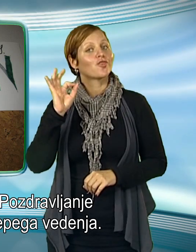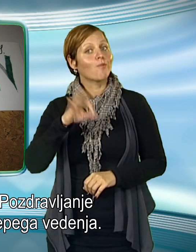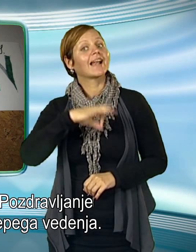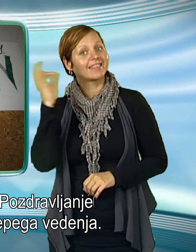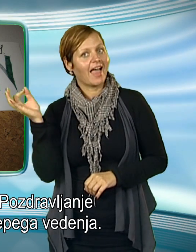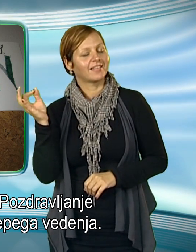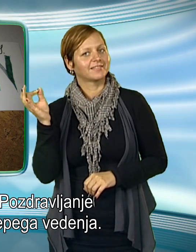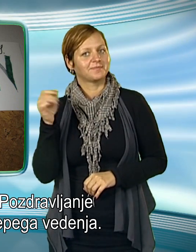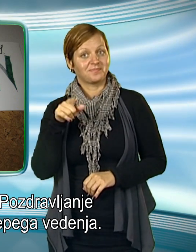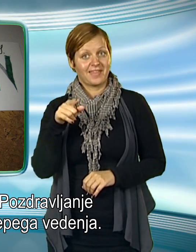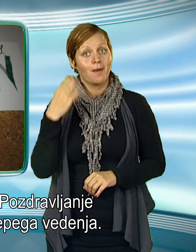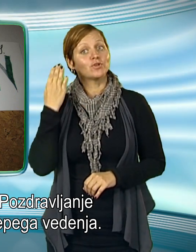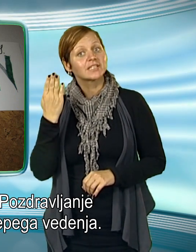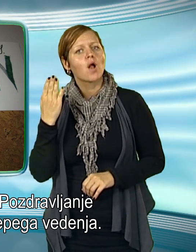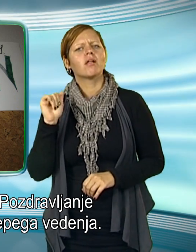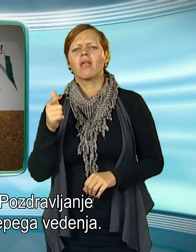Dober dan.